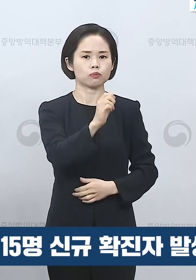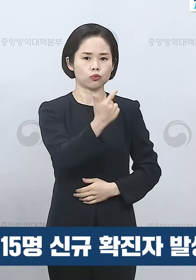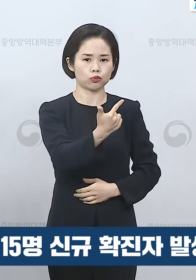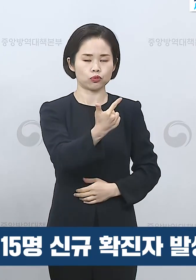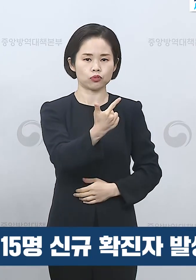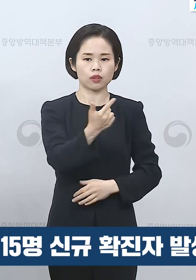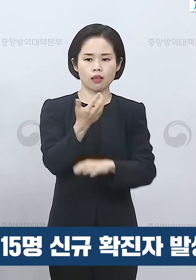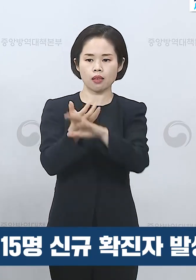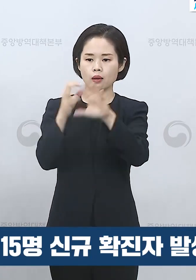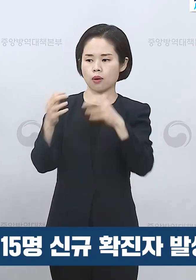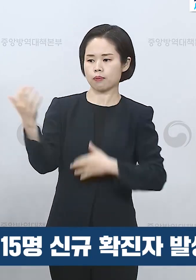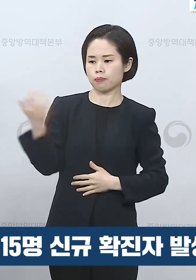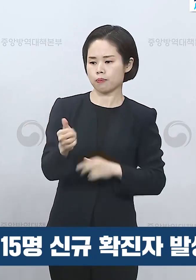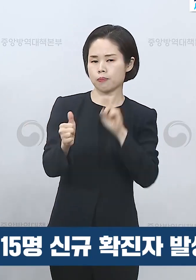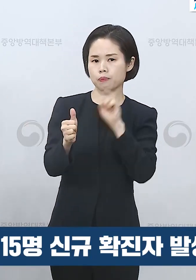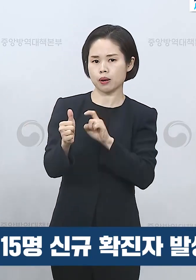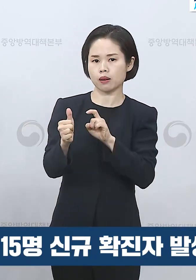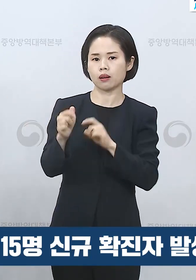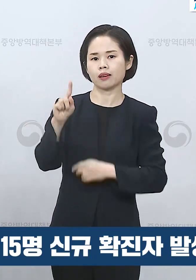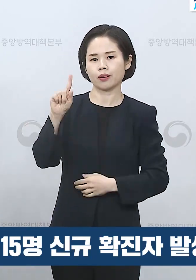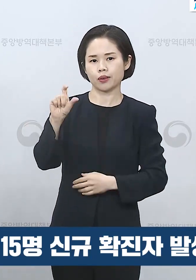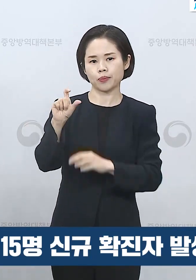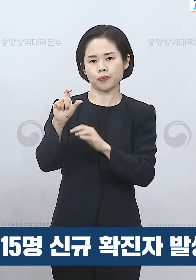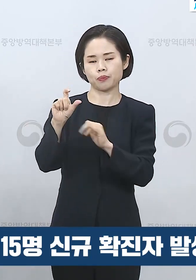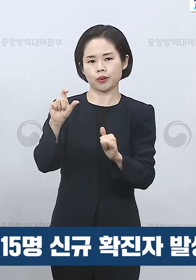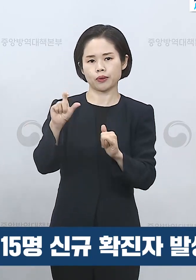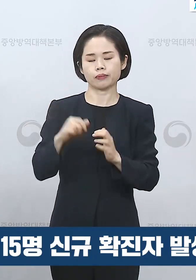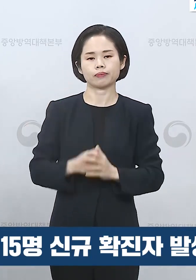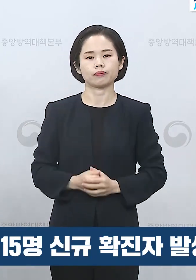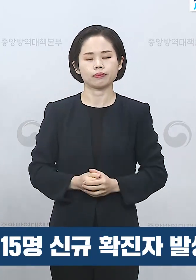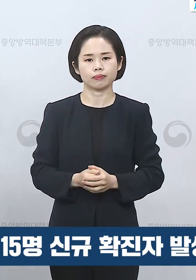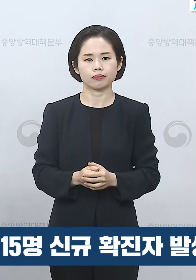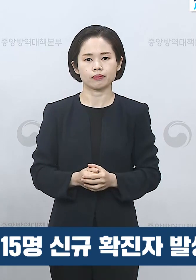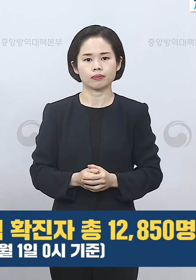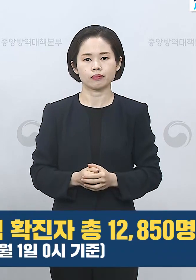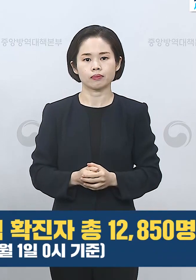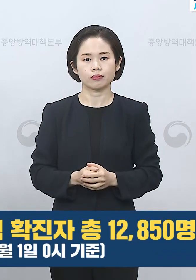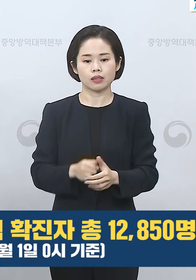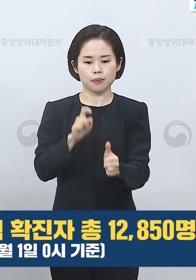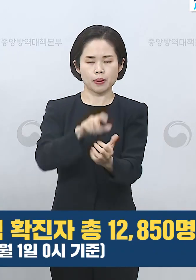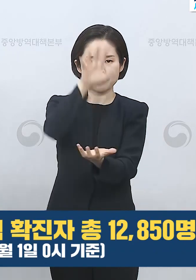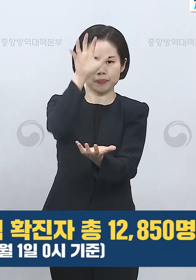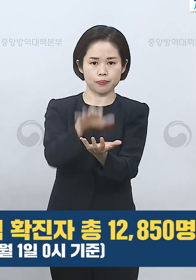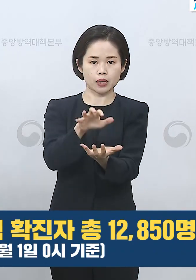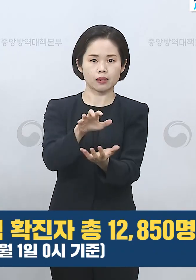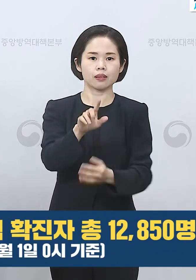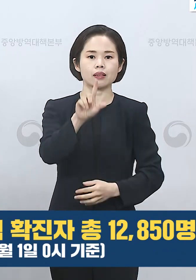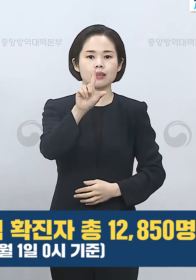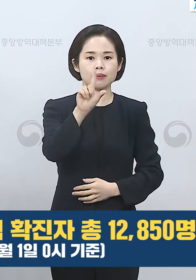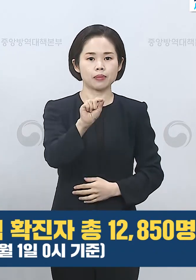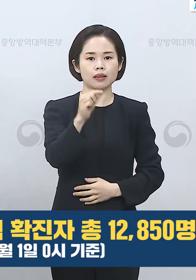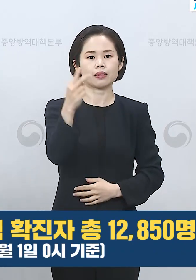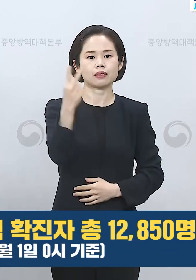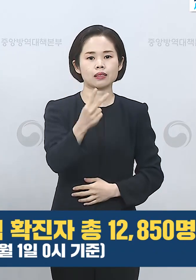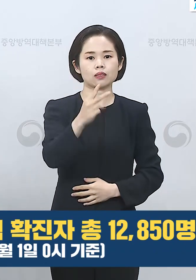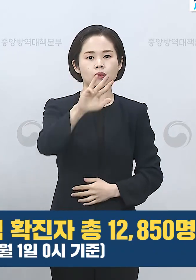36명, 해외 유입으로 15명의 신규 확진자가 발생하여 총 누적 확진자 수는